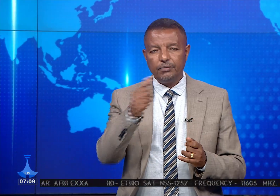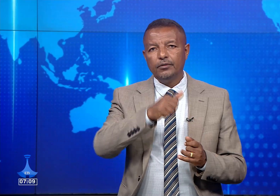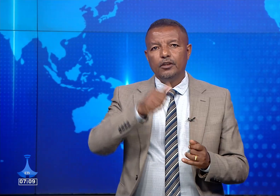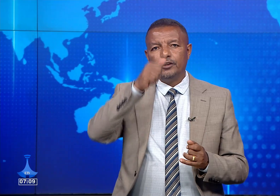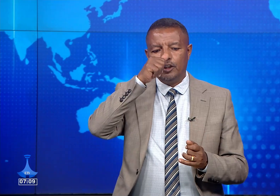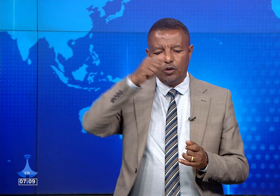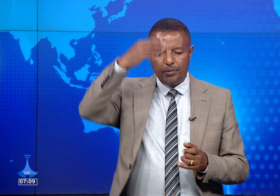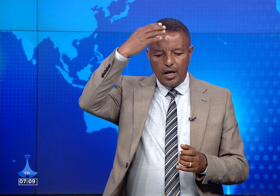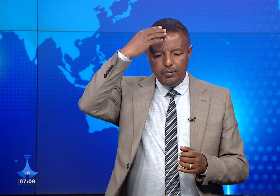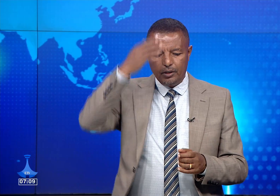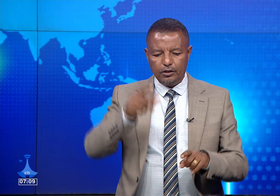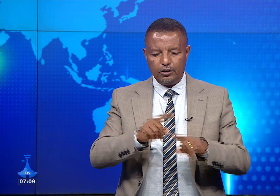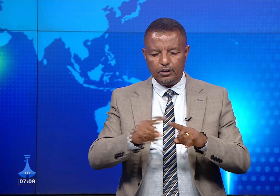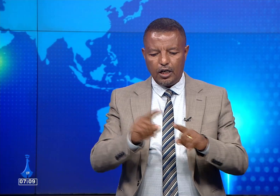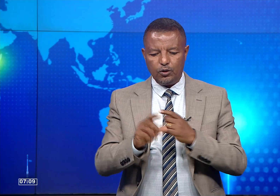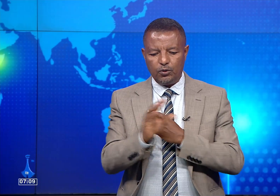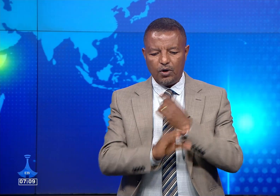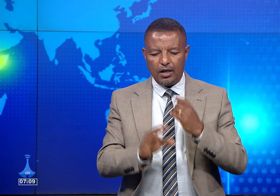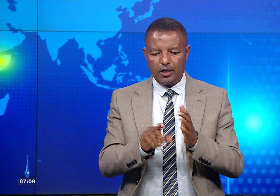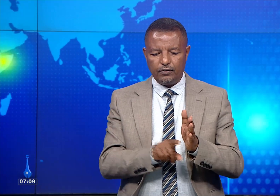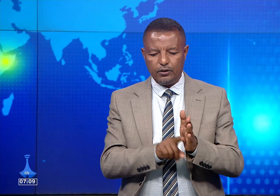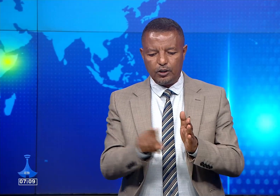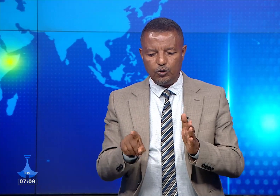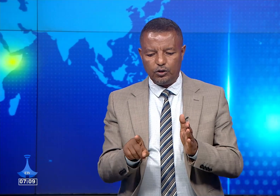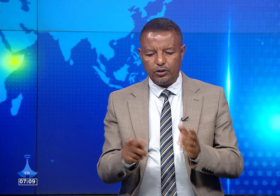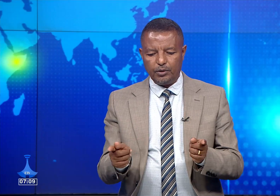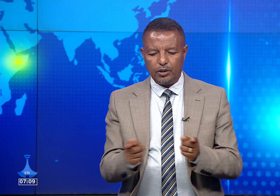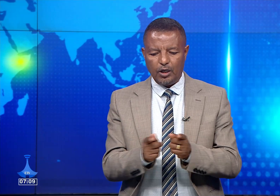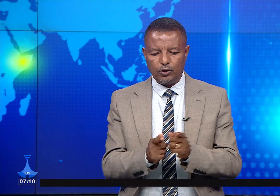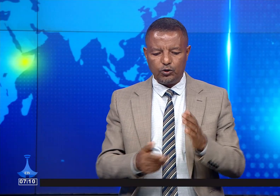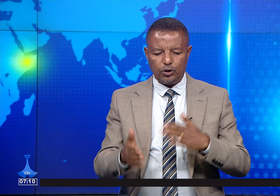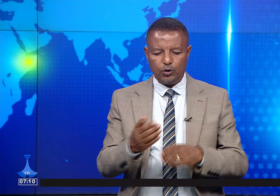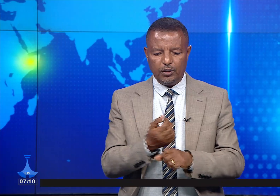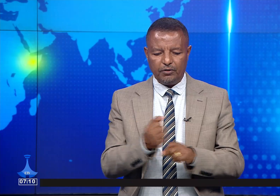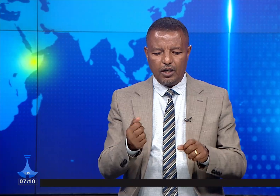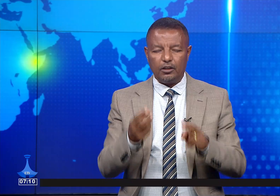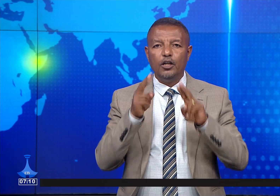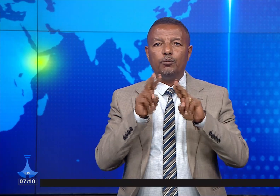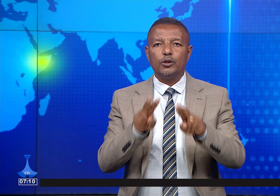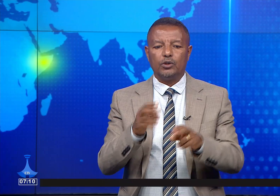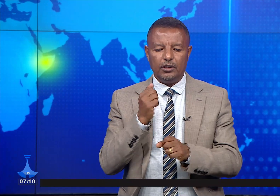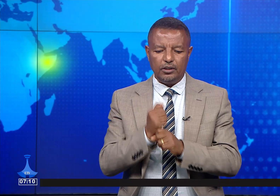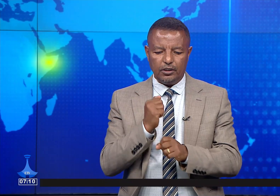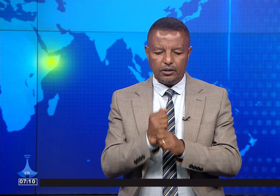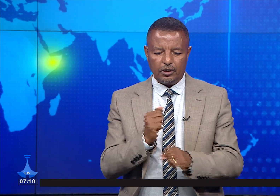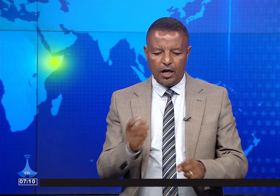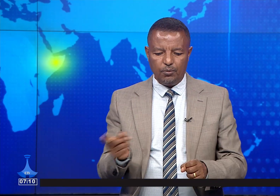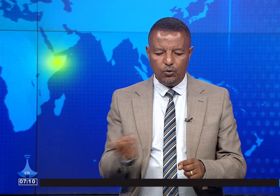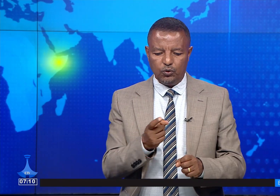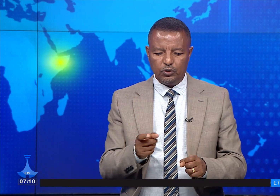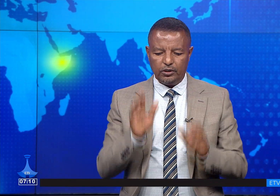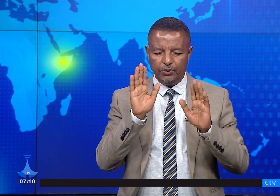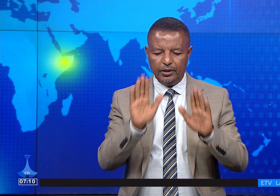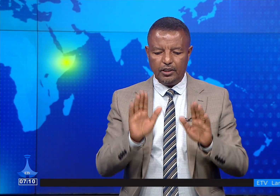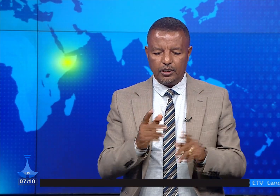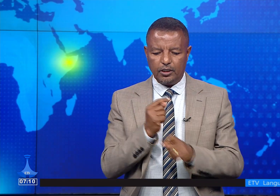በመጨረሻም የኢትዮጵያ መንግስት የተለያዩ አገራት ፍልሰተኞች የሚገጥማቸውን ችግሮች ለመፍታት በትኩረት እየሰራ